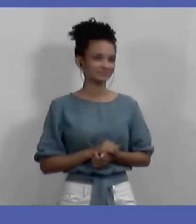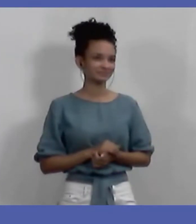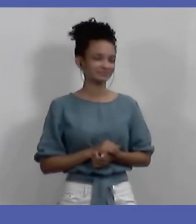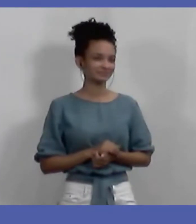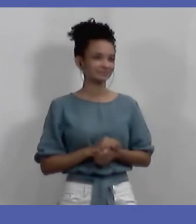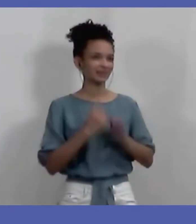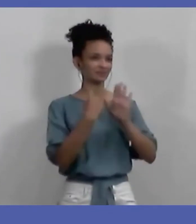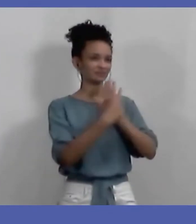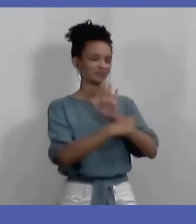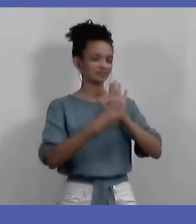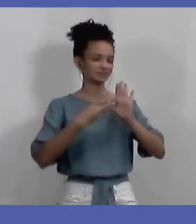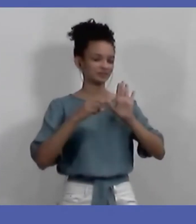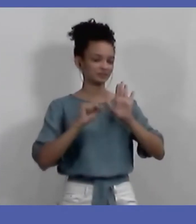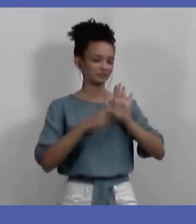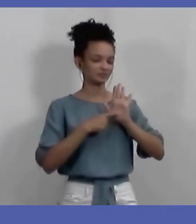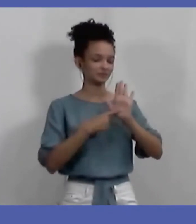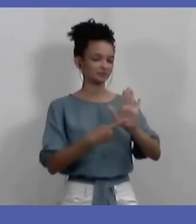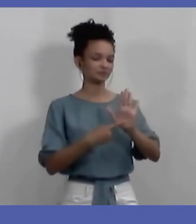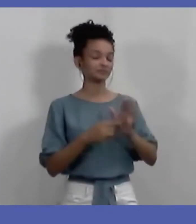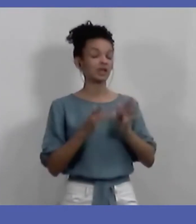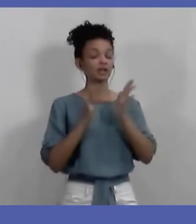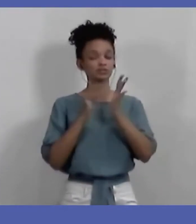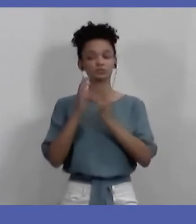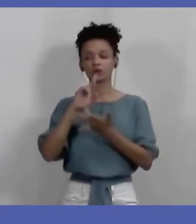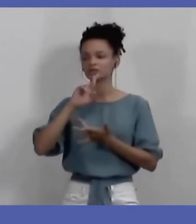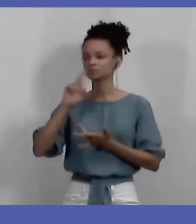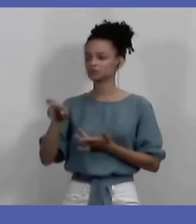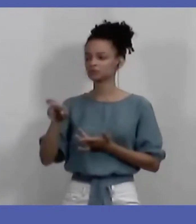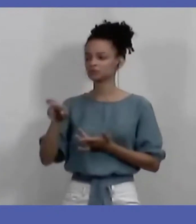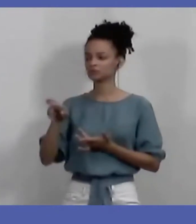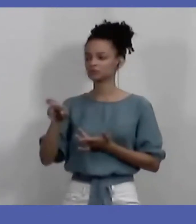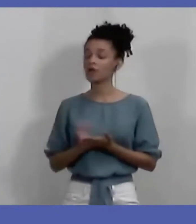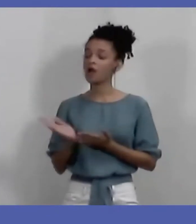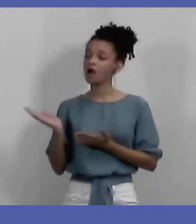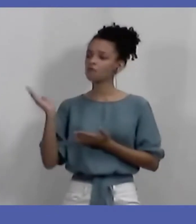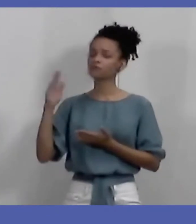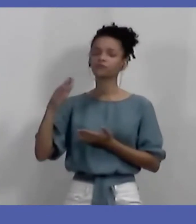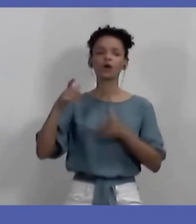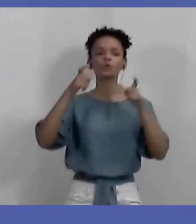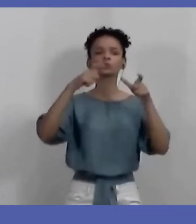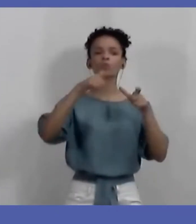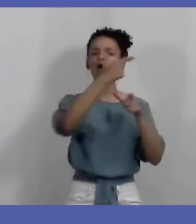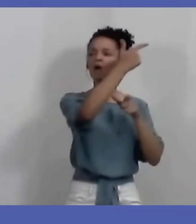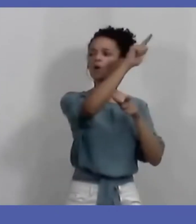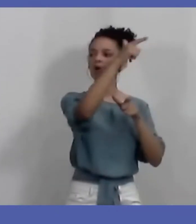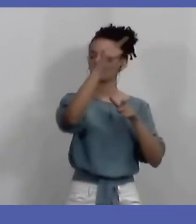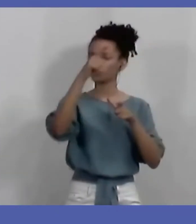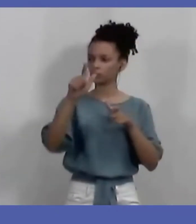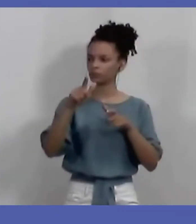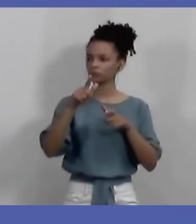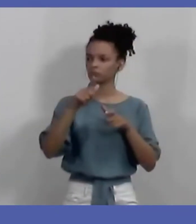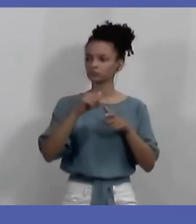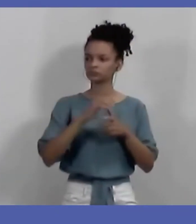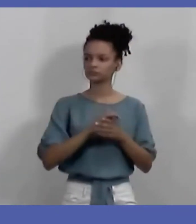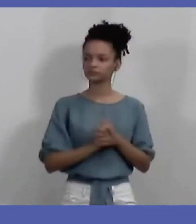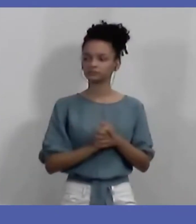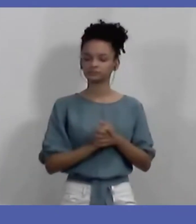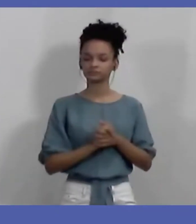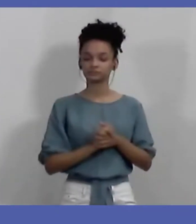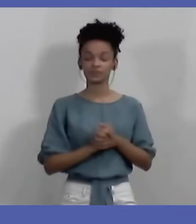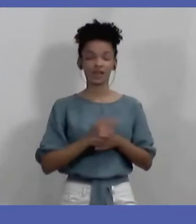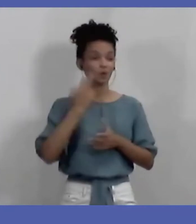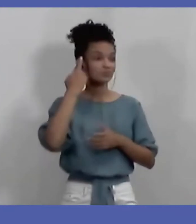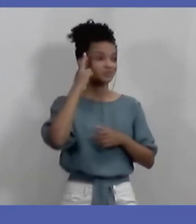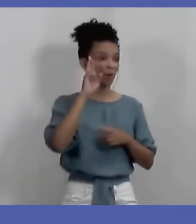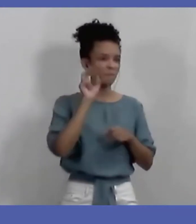38 diz: Jesus, porém, lhes disse: vamos a outros lugares. Senhor, não parava um